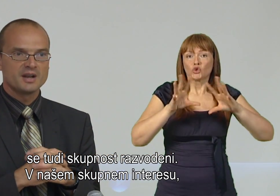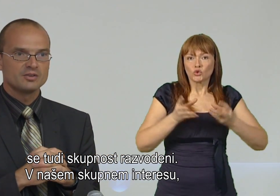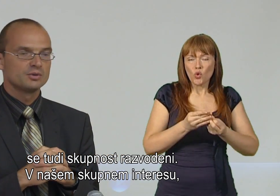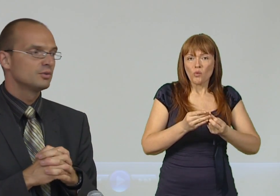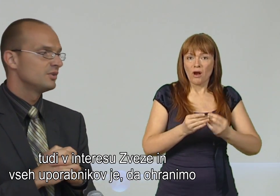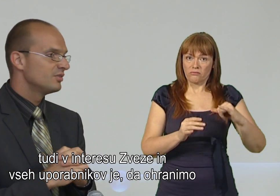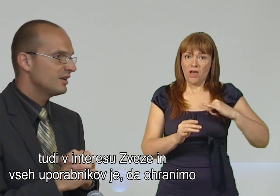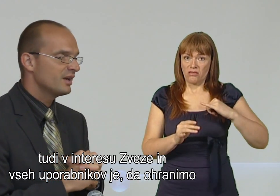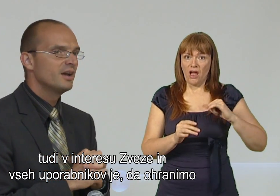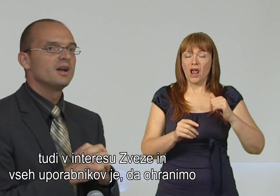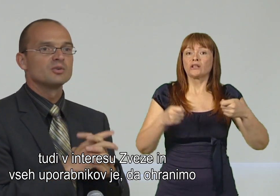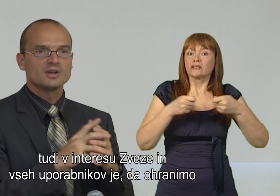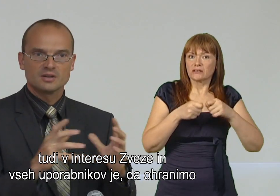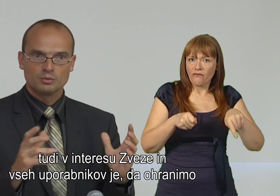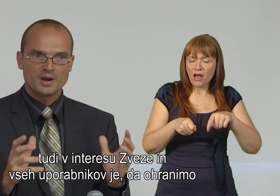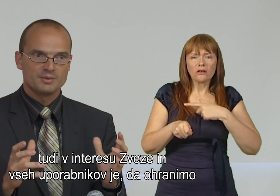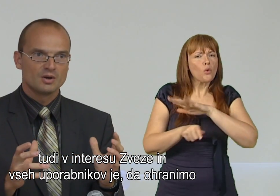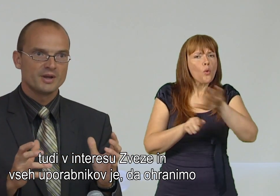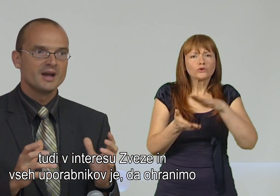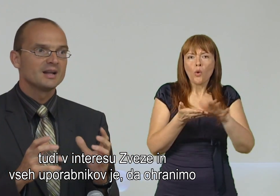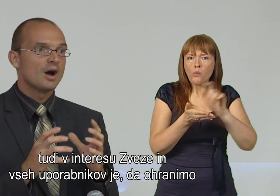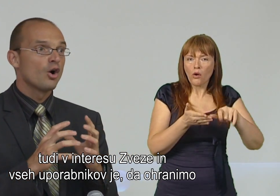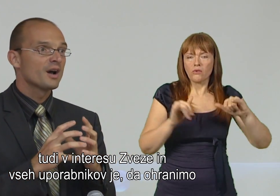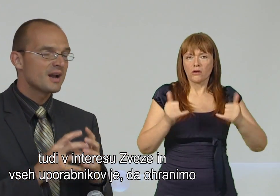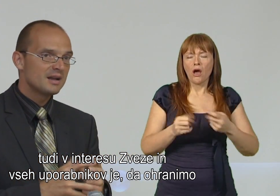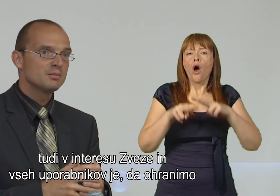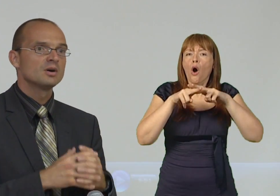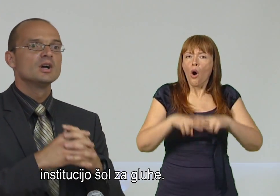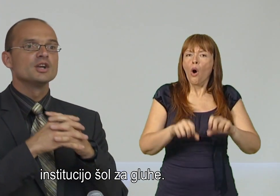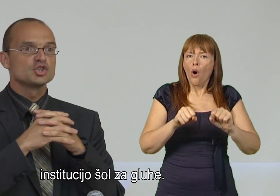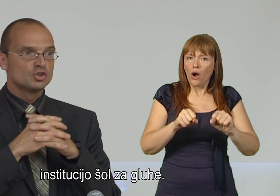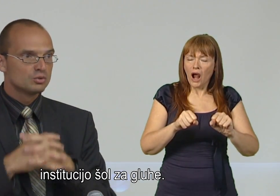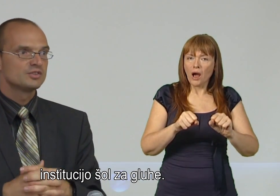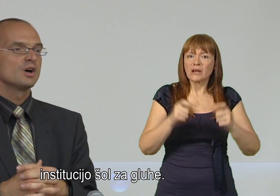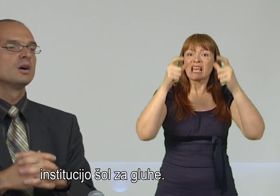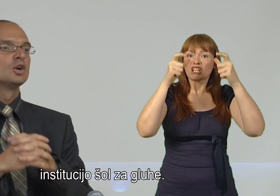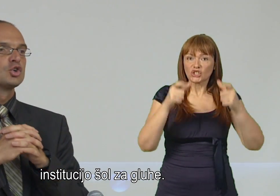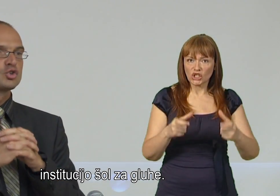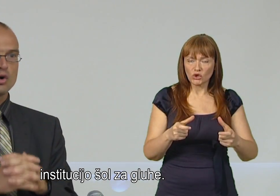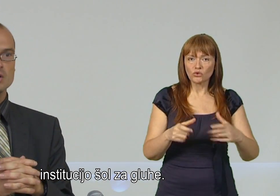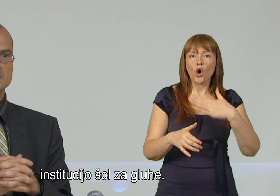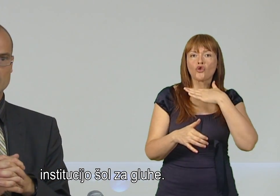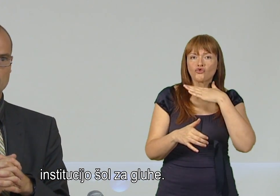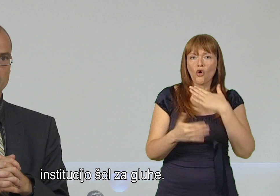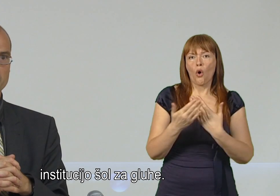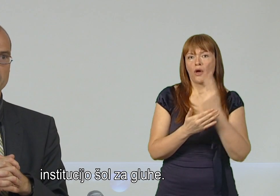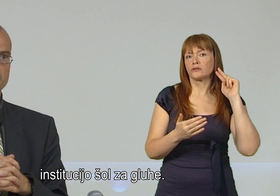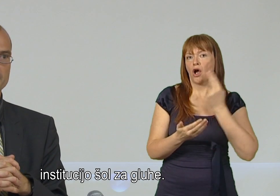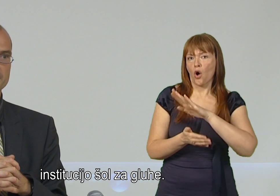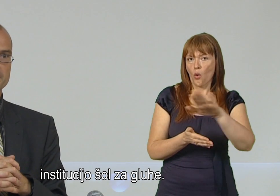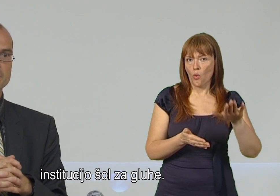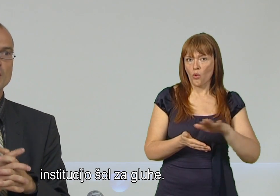skupnem interesu in tudi zveze in vseh nas uporabnikov je, da ohranimo inštitucijo šol za gluhe.